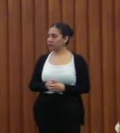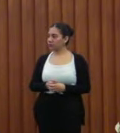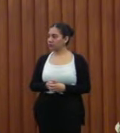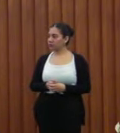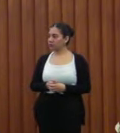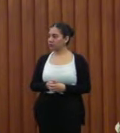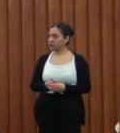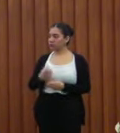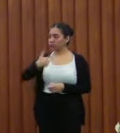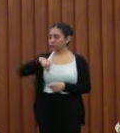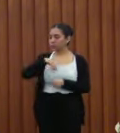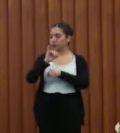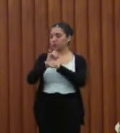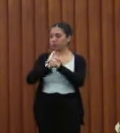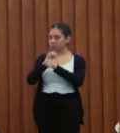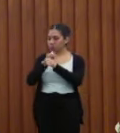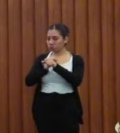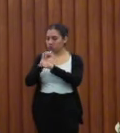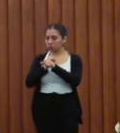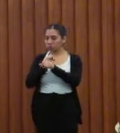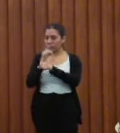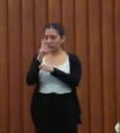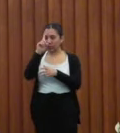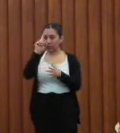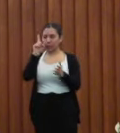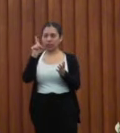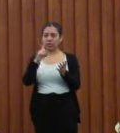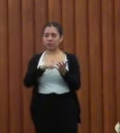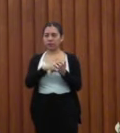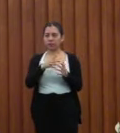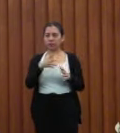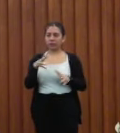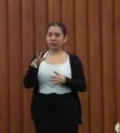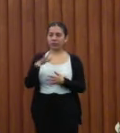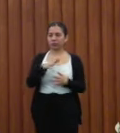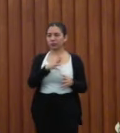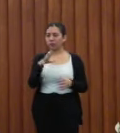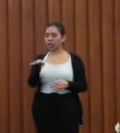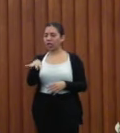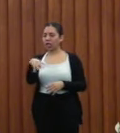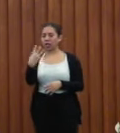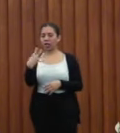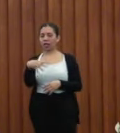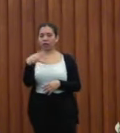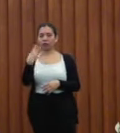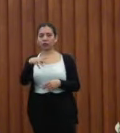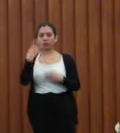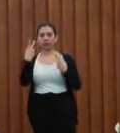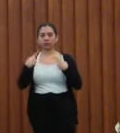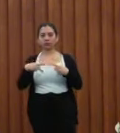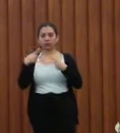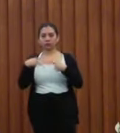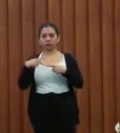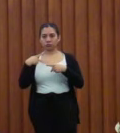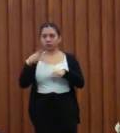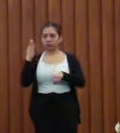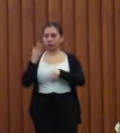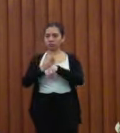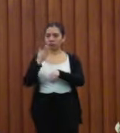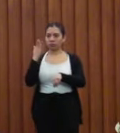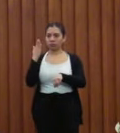donde hicimos el monitoreo, eran, si no recuerdo, 14 los sentenciados. ¿Cuánto,